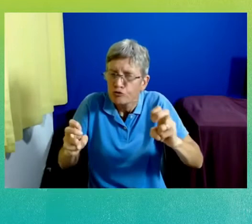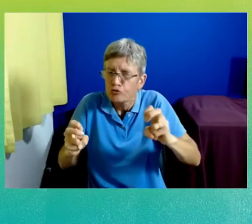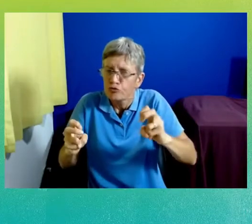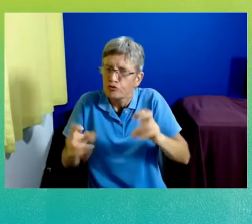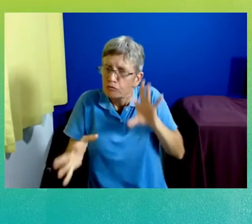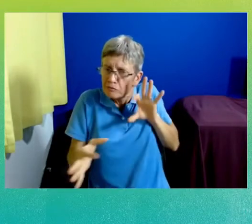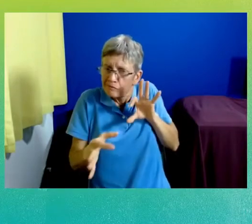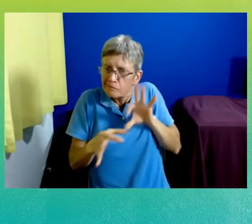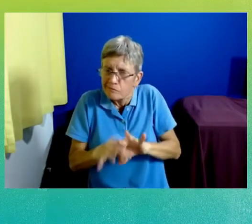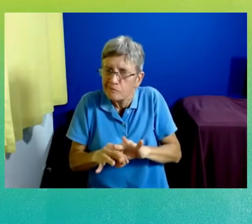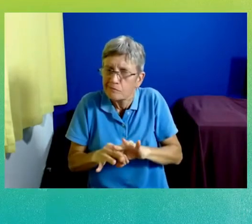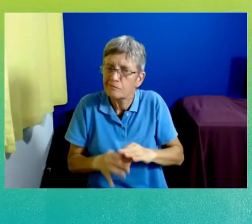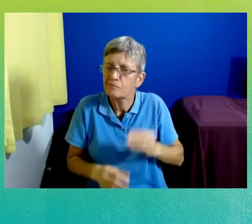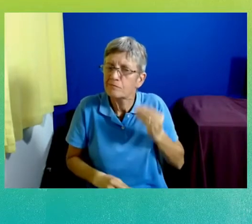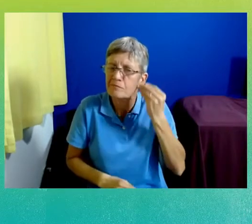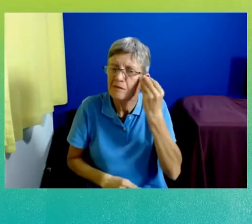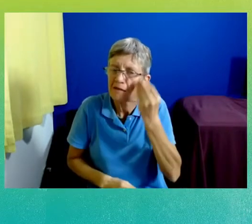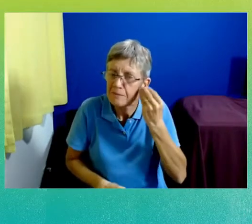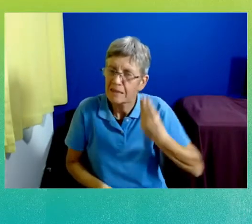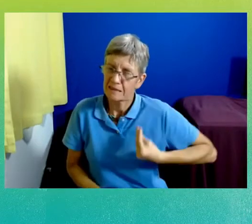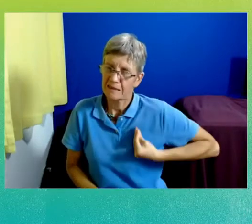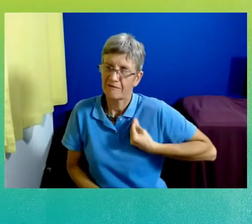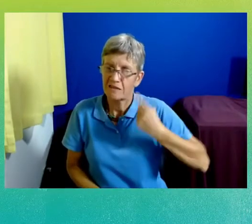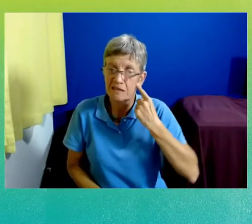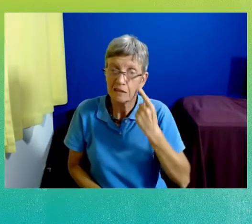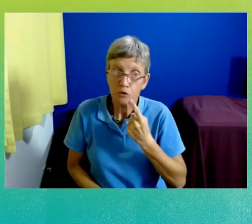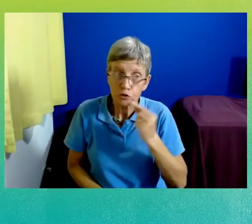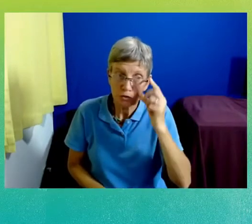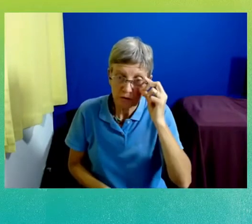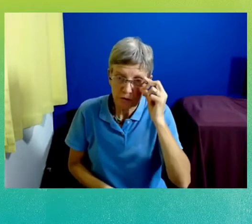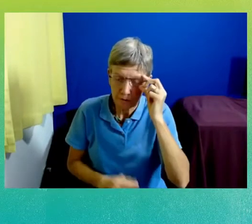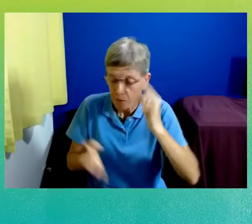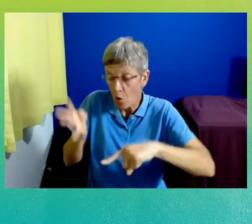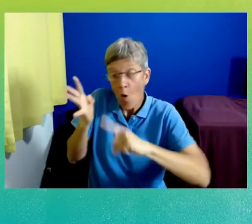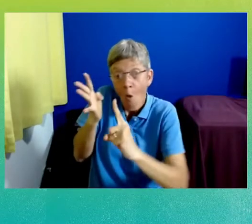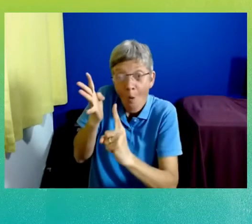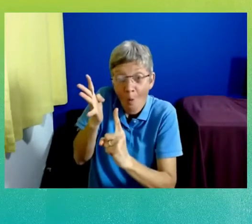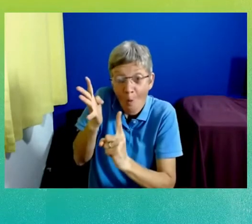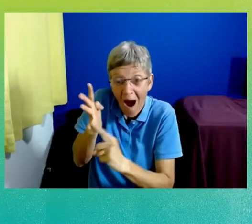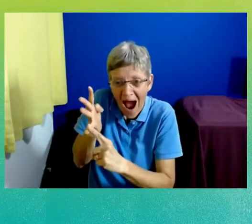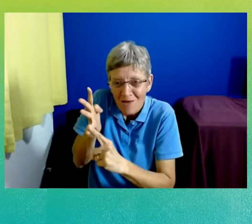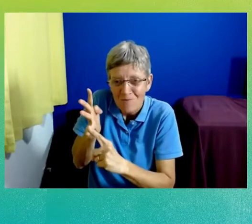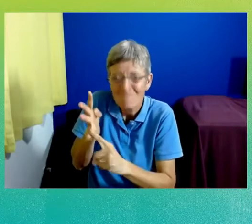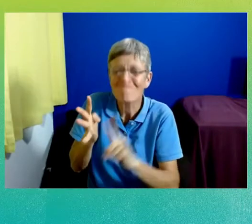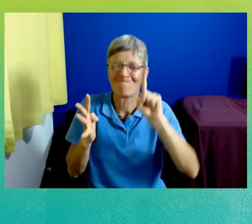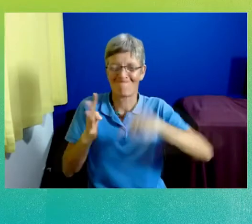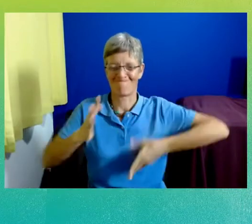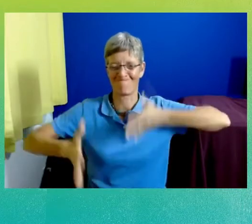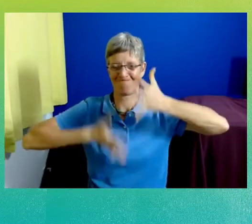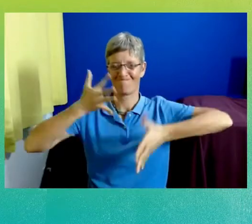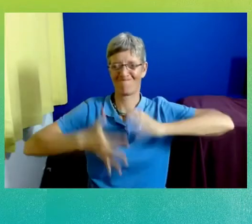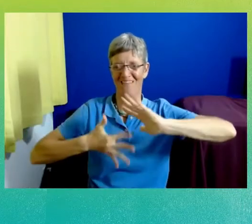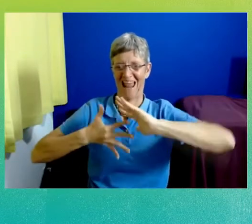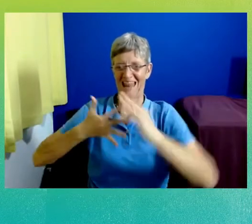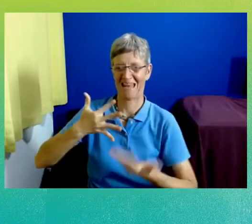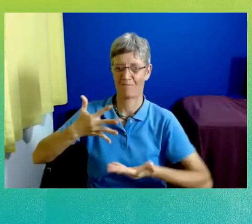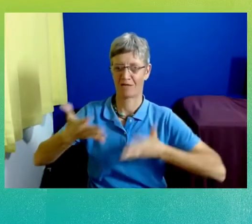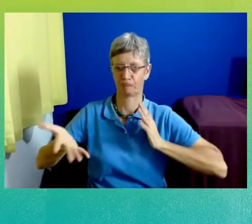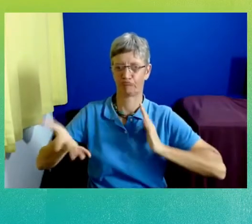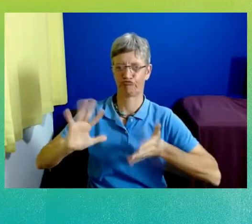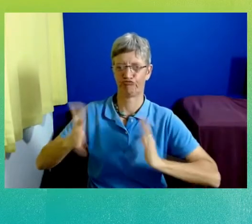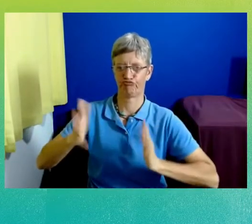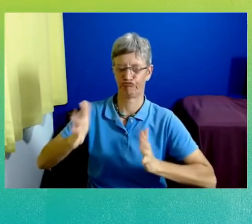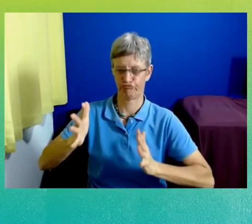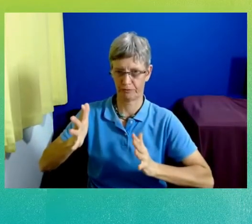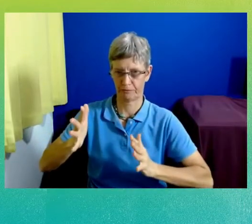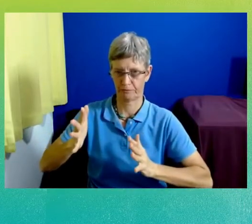conteúdo sobre o contexto da experiência e da vida do surdo? O quarto